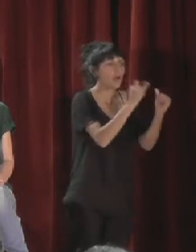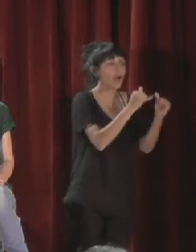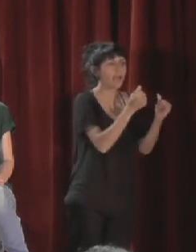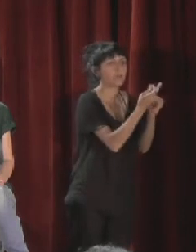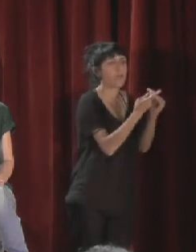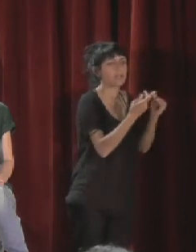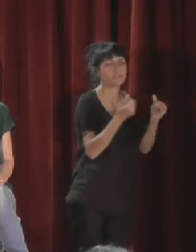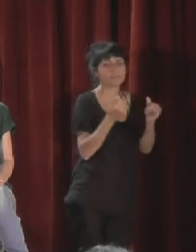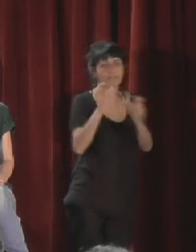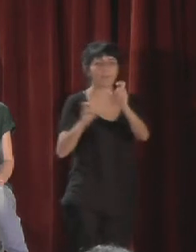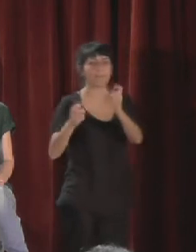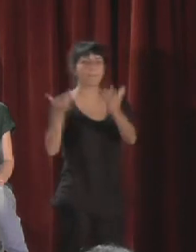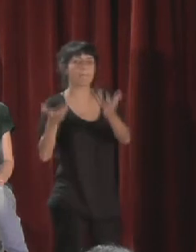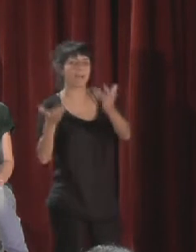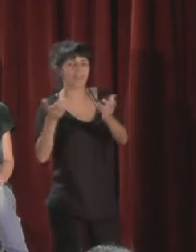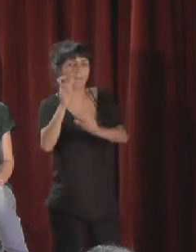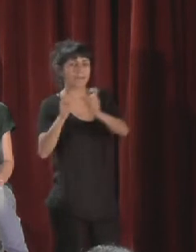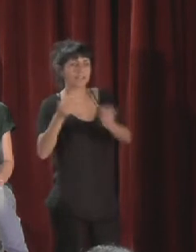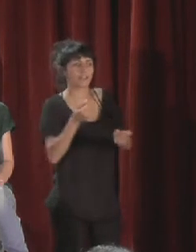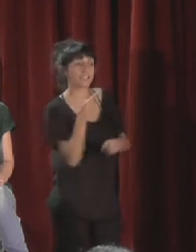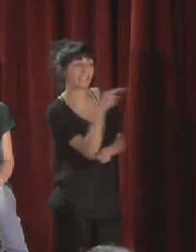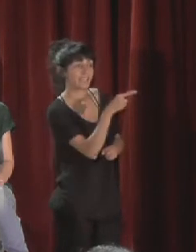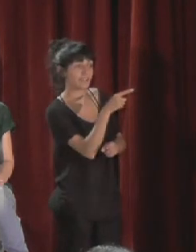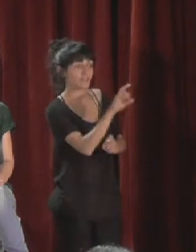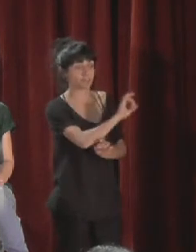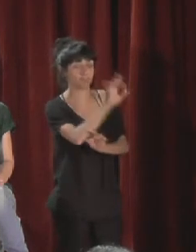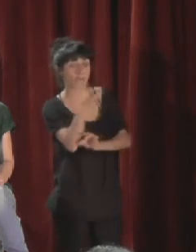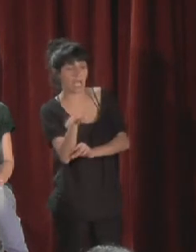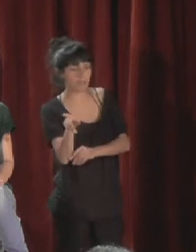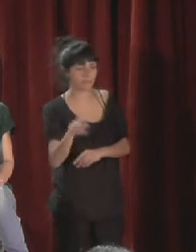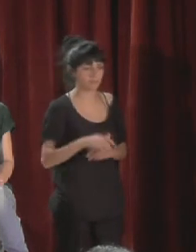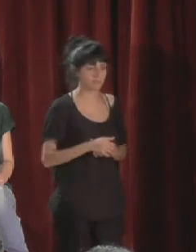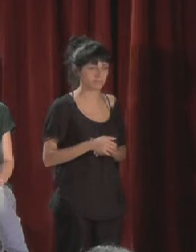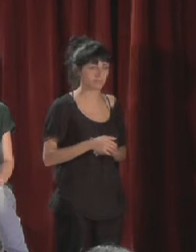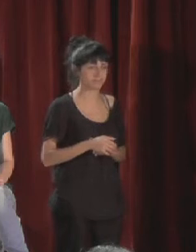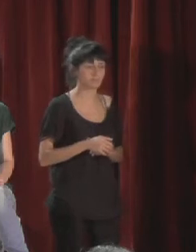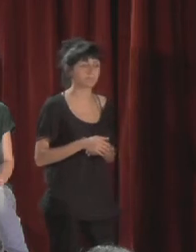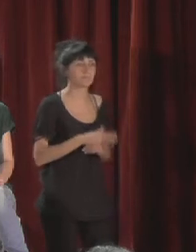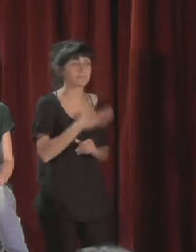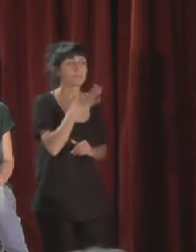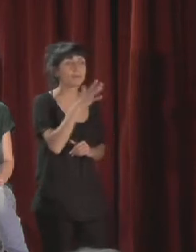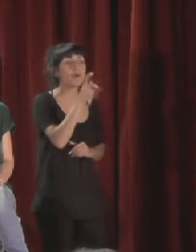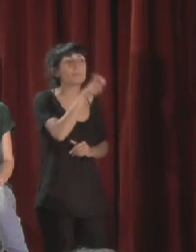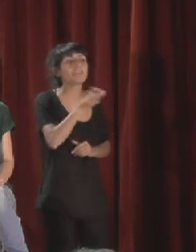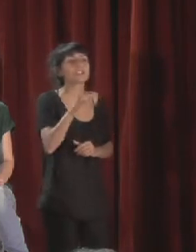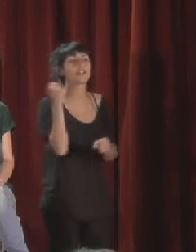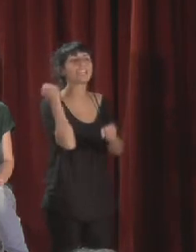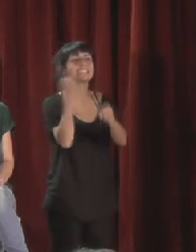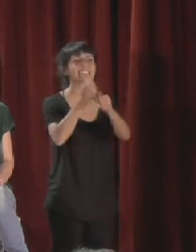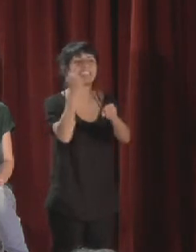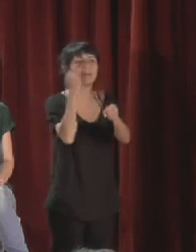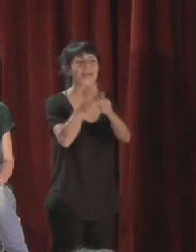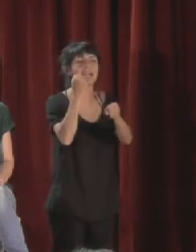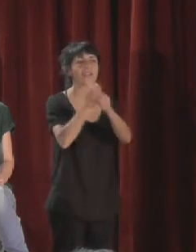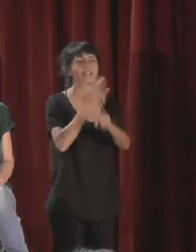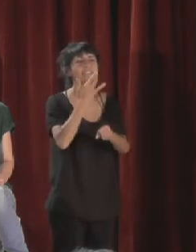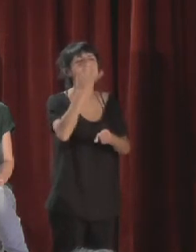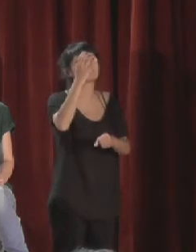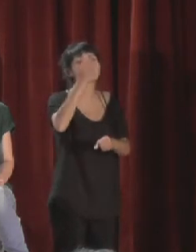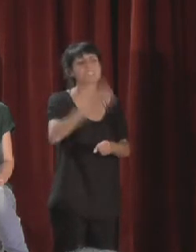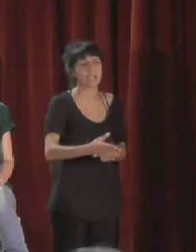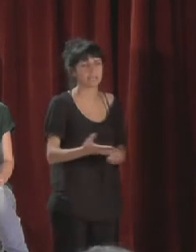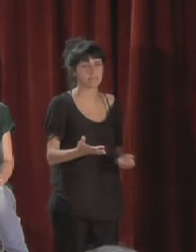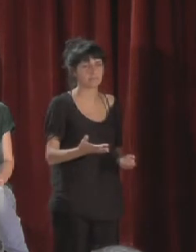progresiva, onde paguen máis os que máis teñen, e non se permita que a clase traballadora sea sempre a que manteña